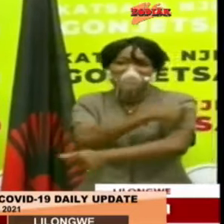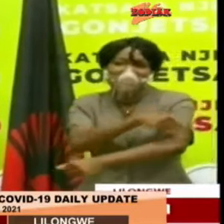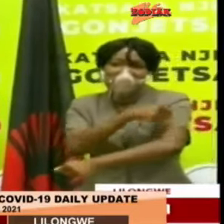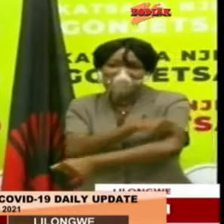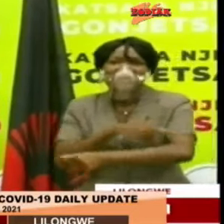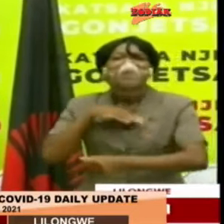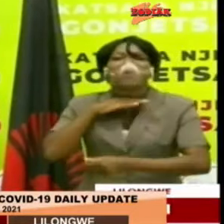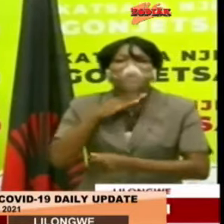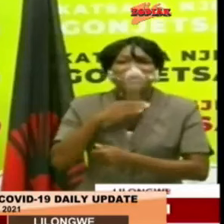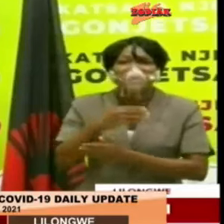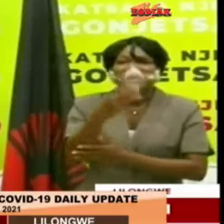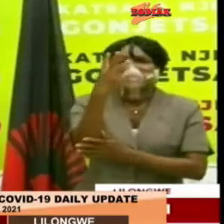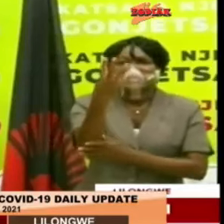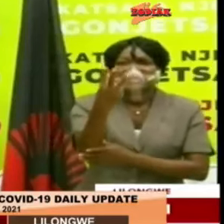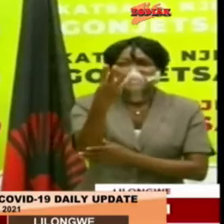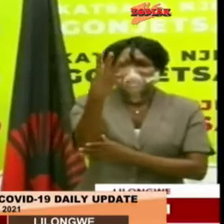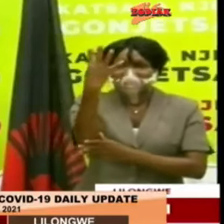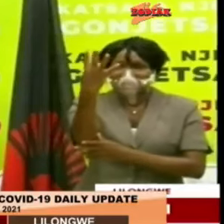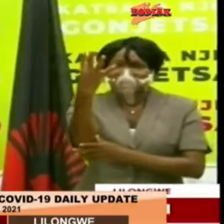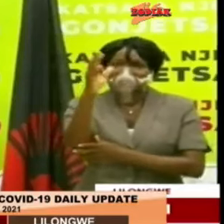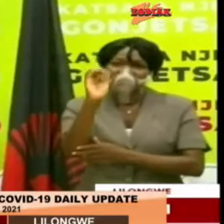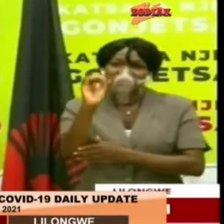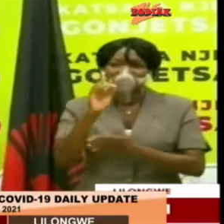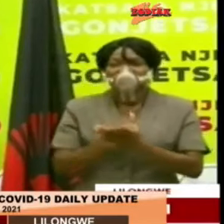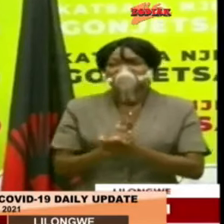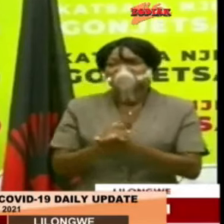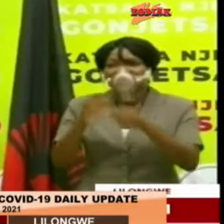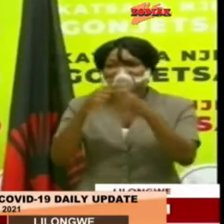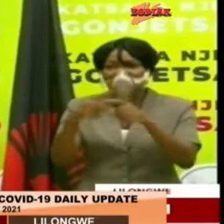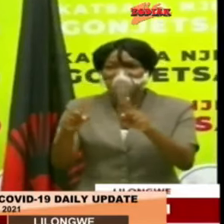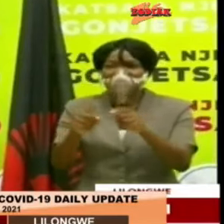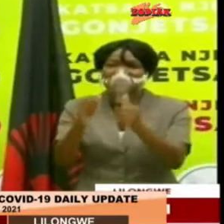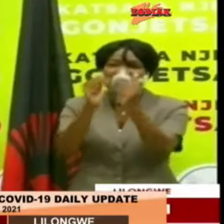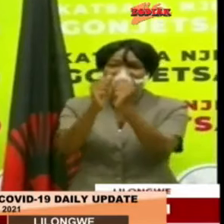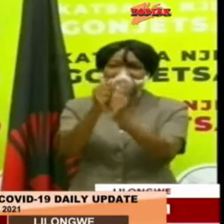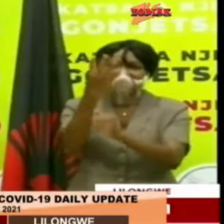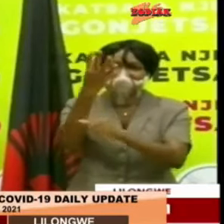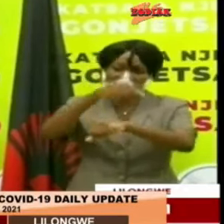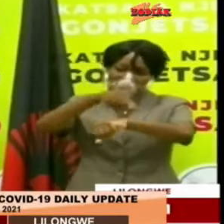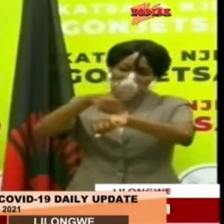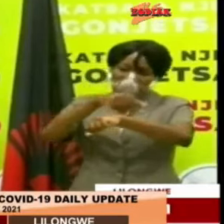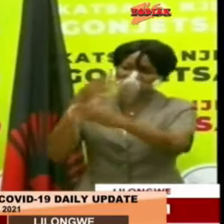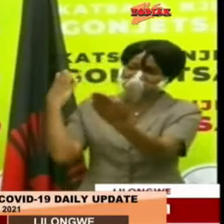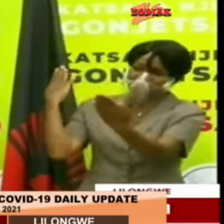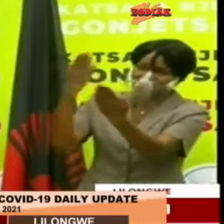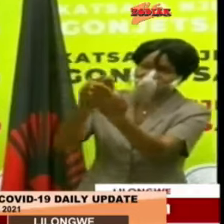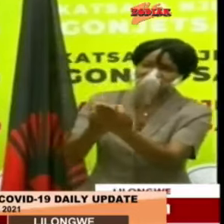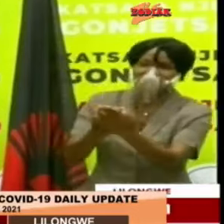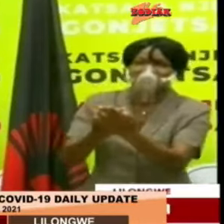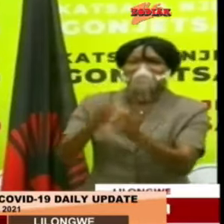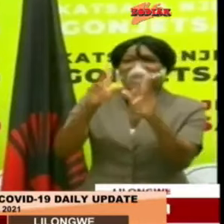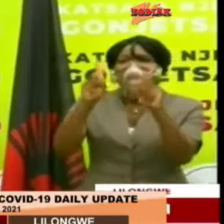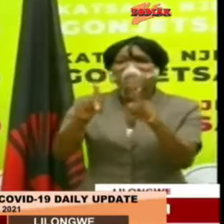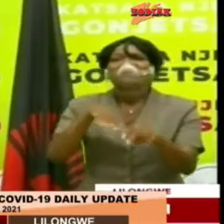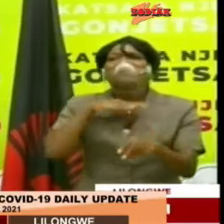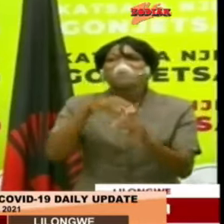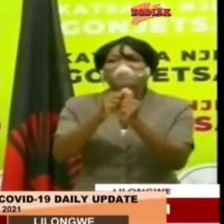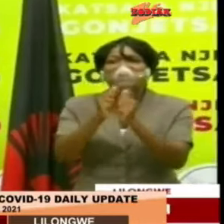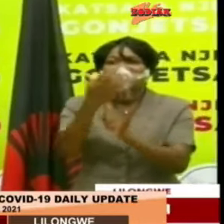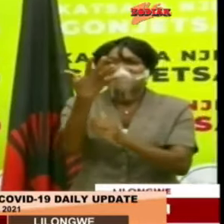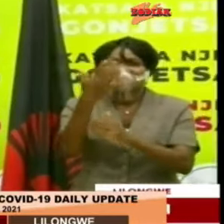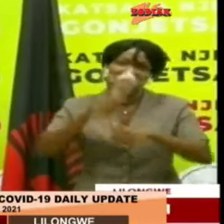ndi 340 komaso maola amene wa 24 apitala ndoti anthu 25